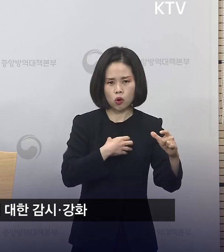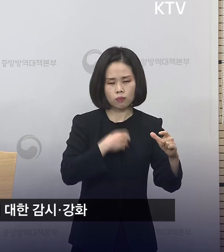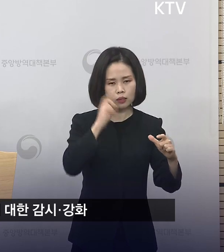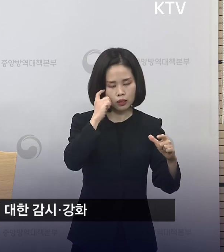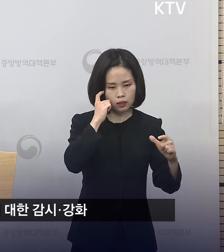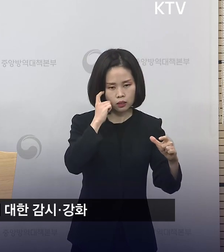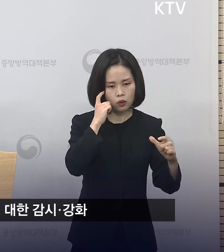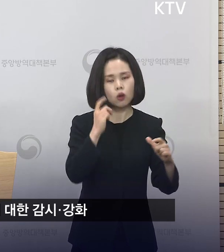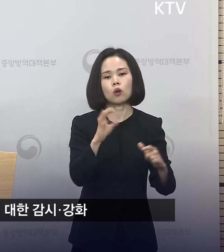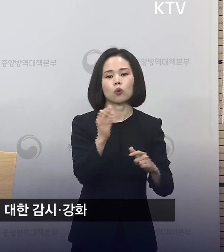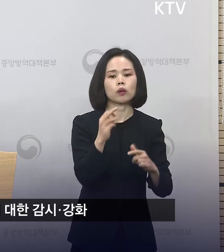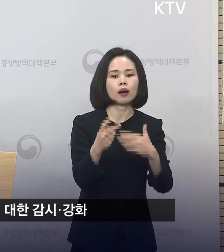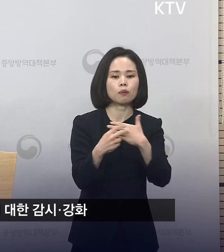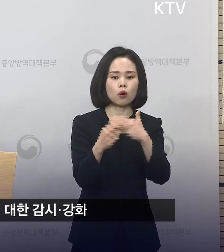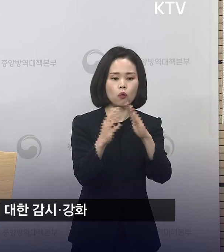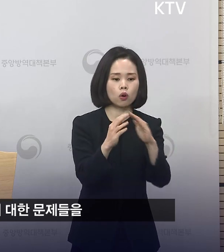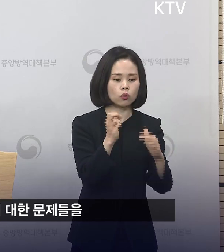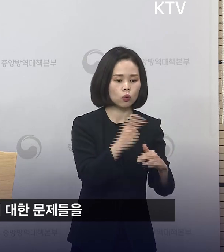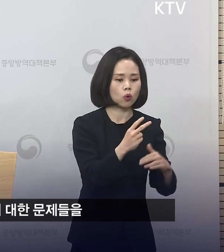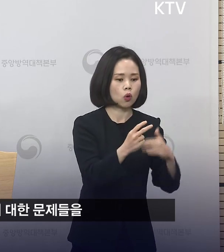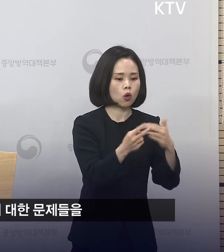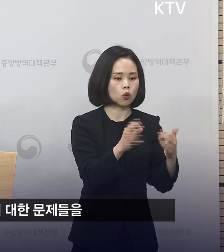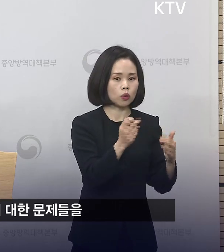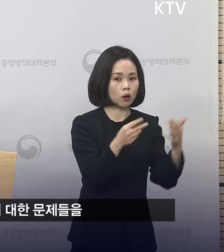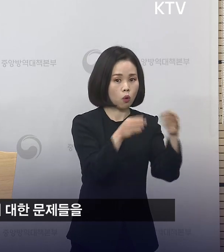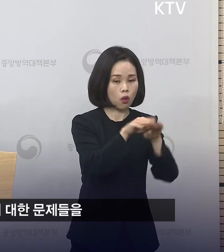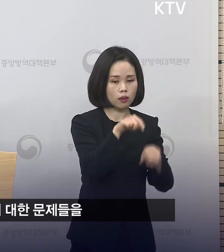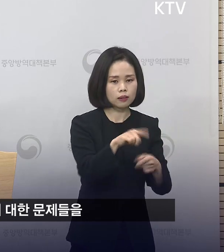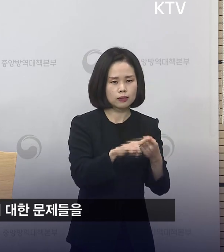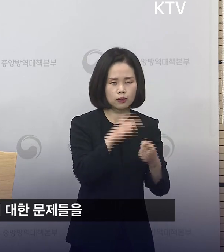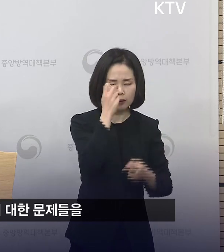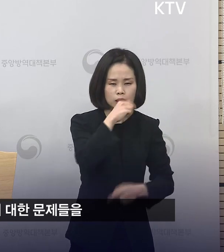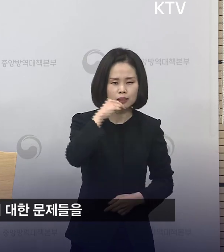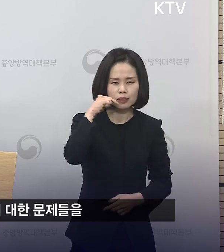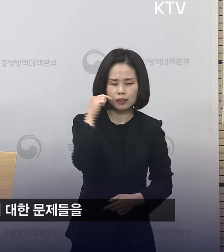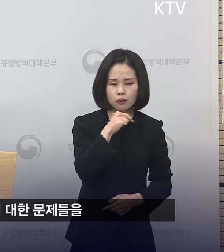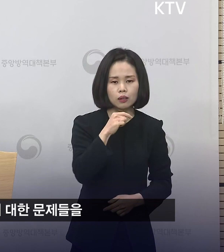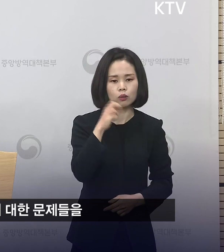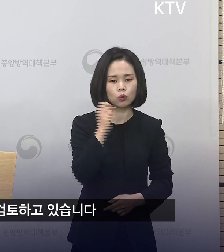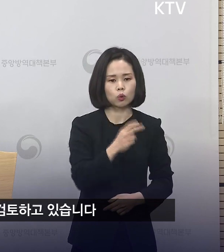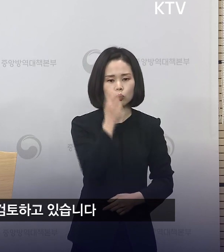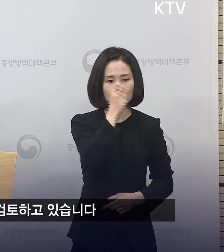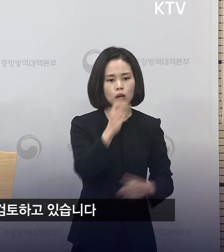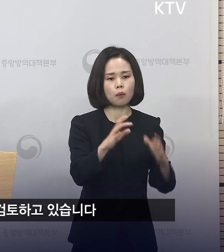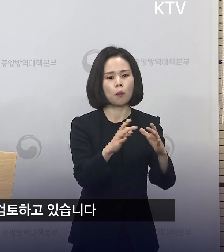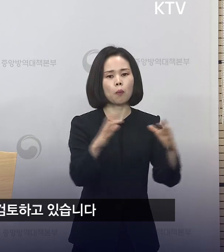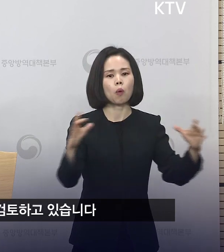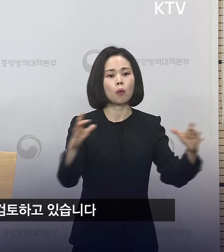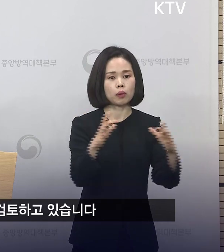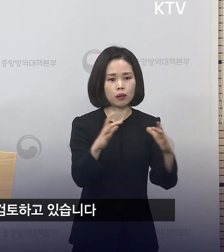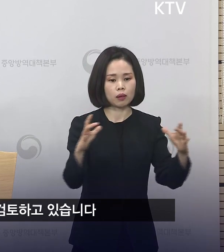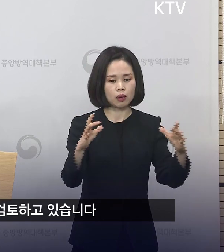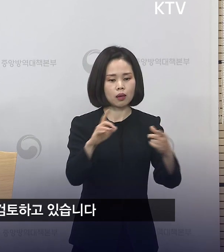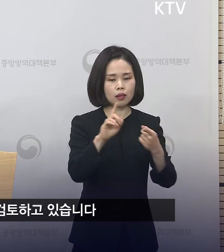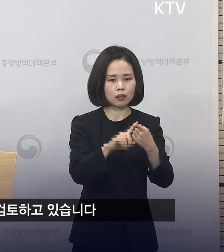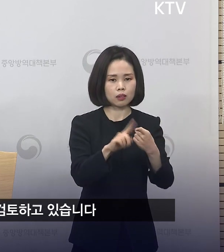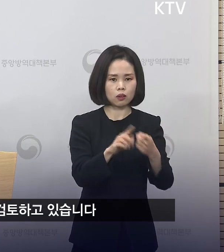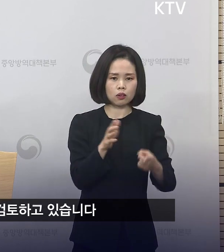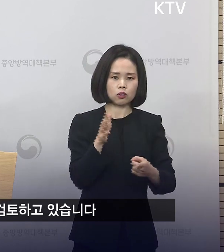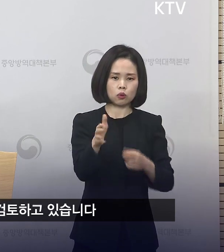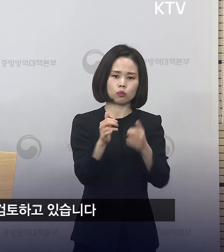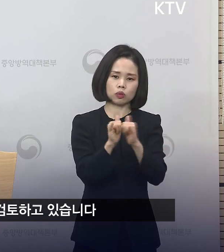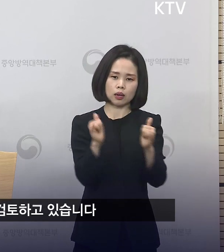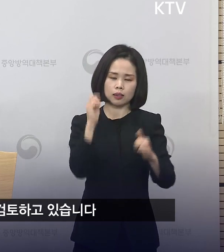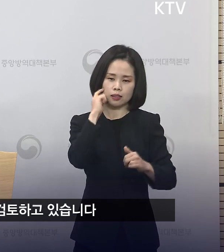요양병원 요양원에 대한 감시 강화 그리고 조사에 대한 범위에 대한 것을 현재 전문가들 의견